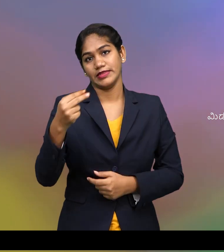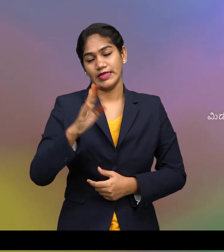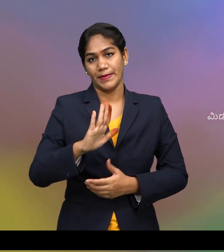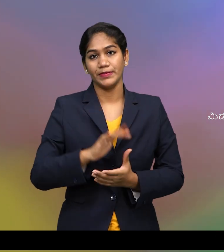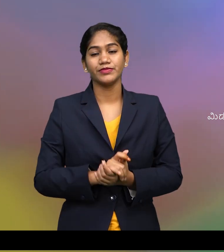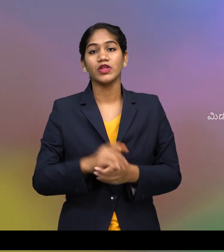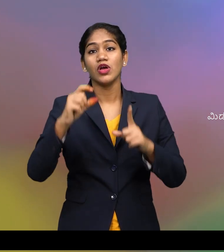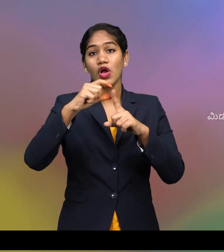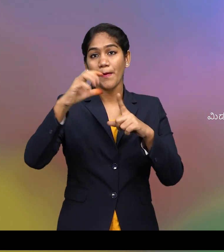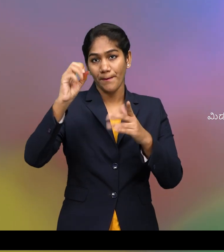ಫೋನ್ಸ್